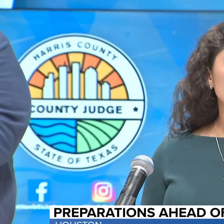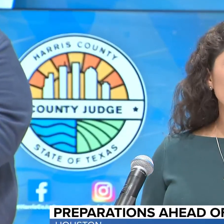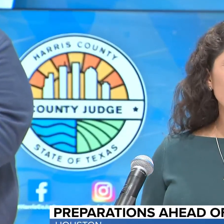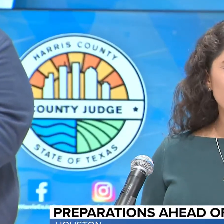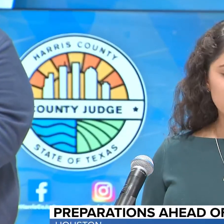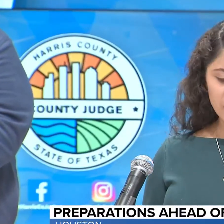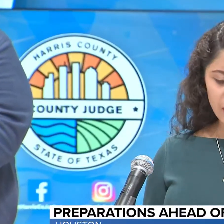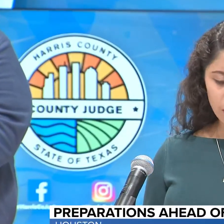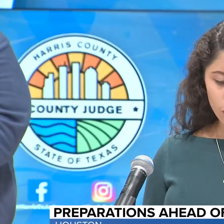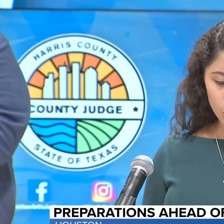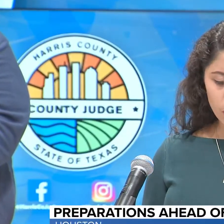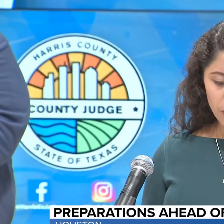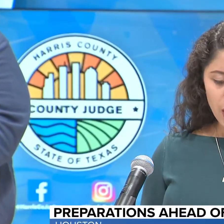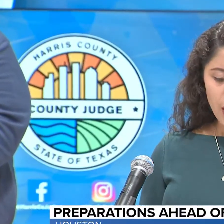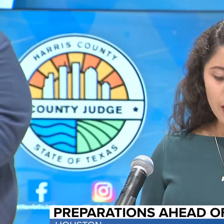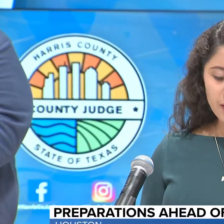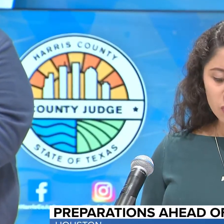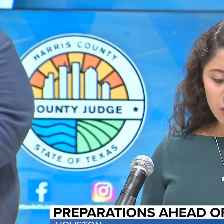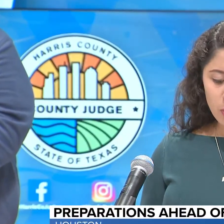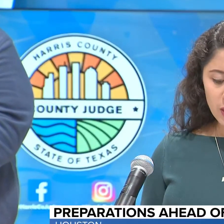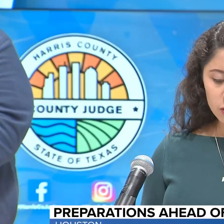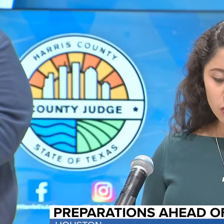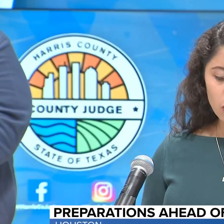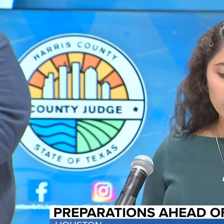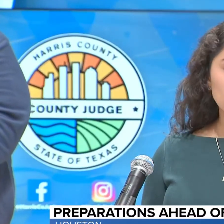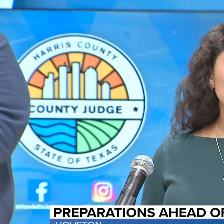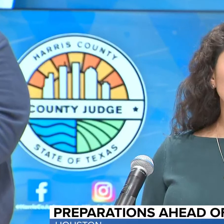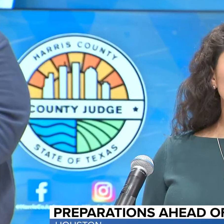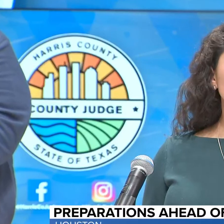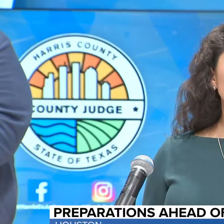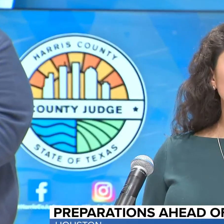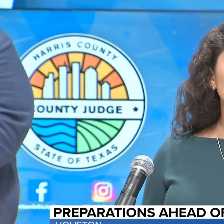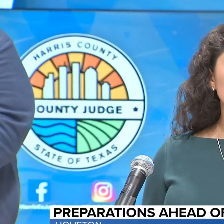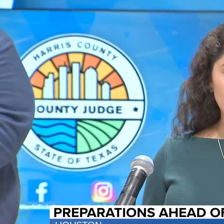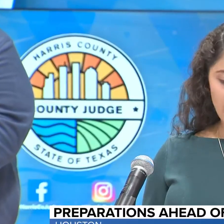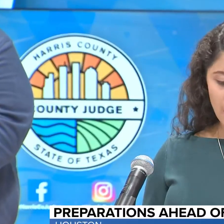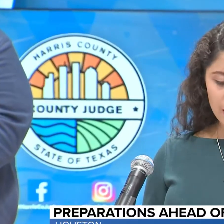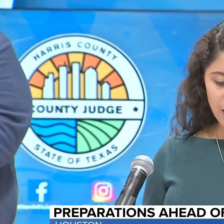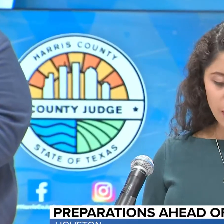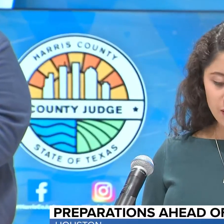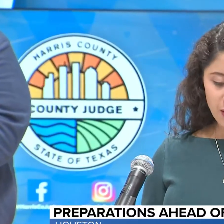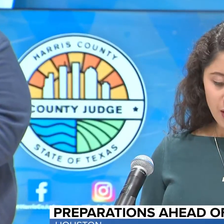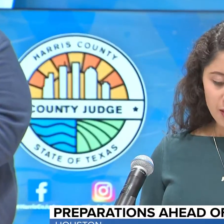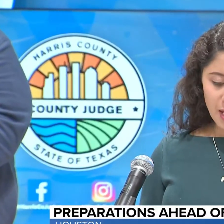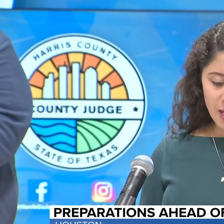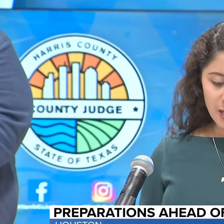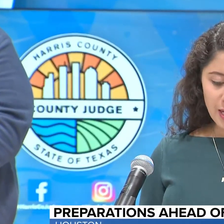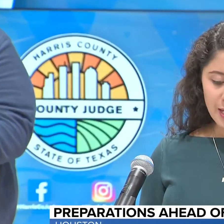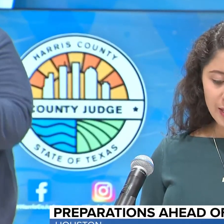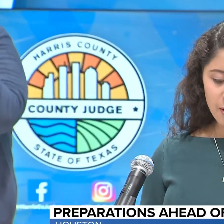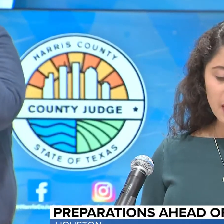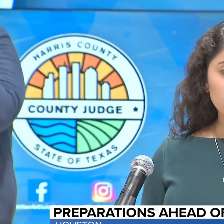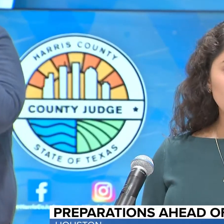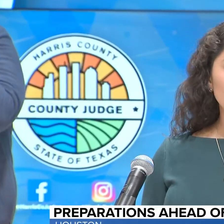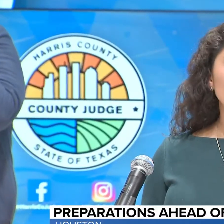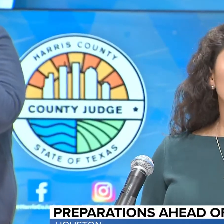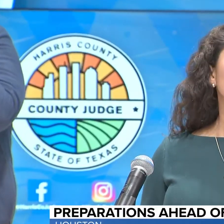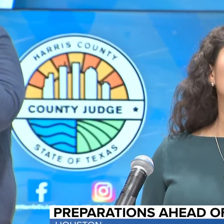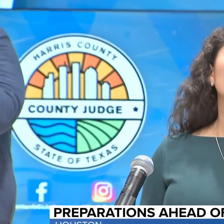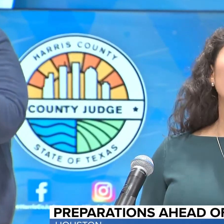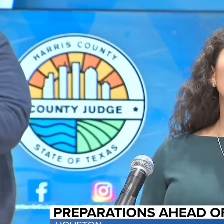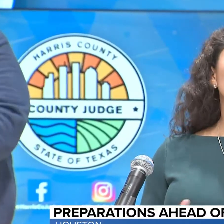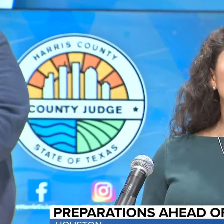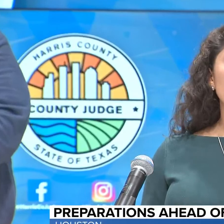sin hogar o personas que necesiten refugio. Estamos en comunicación con nuestros socios de la industria a través del canal de